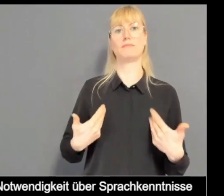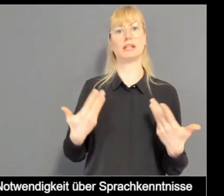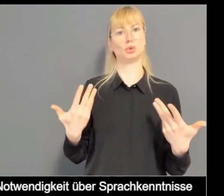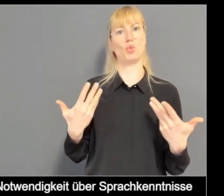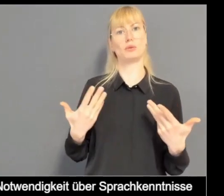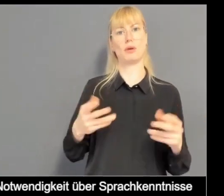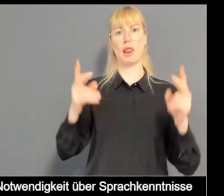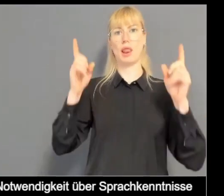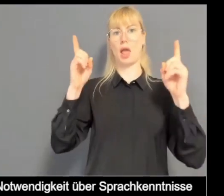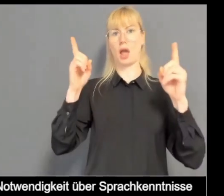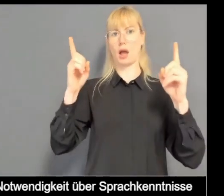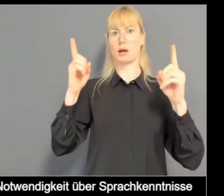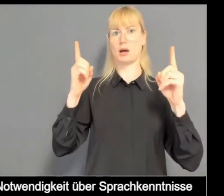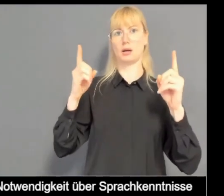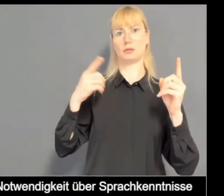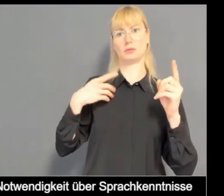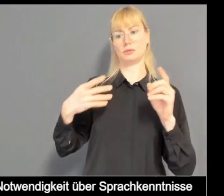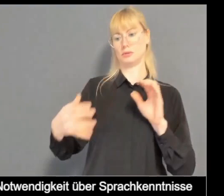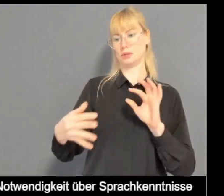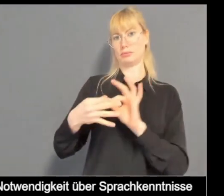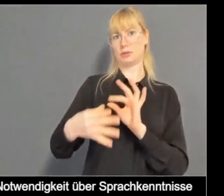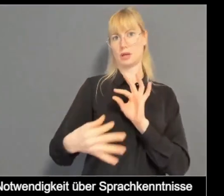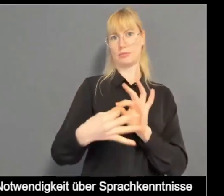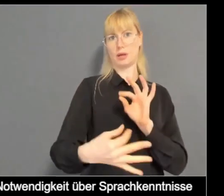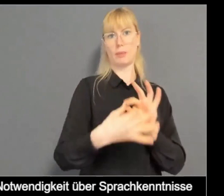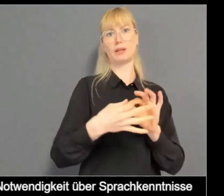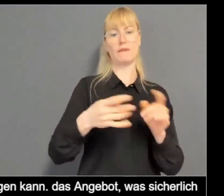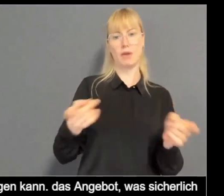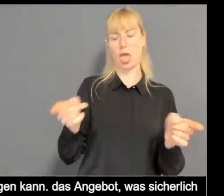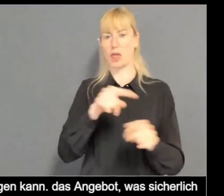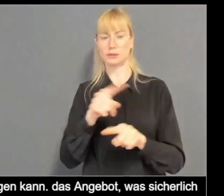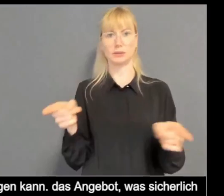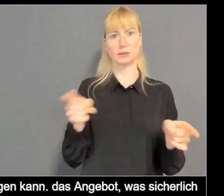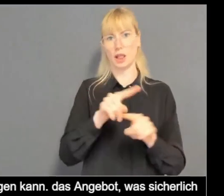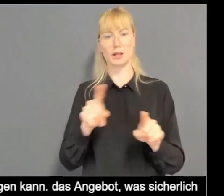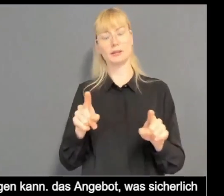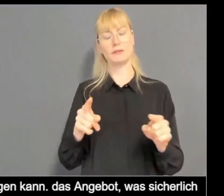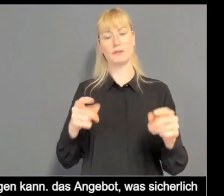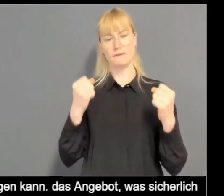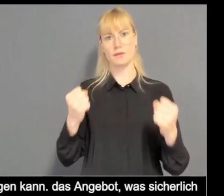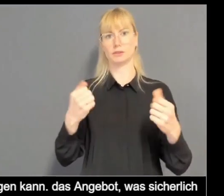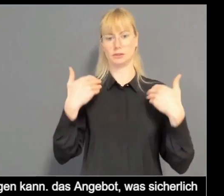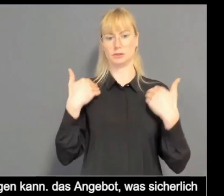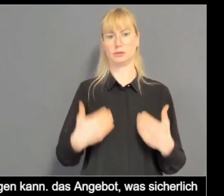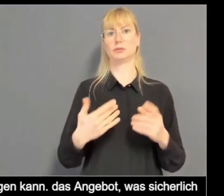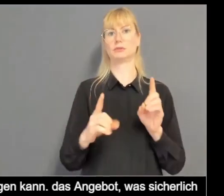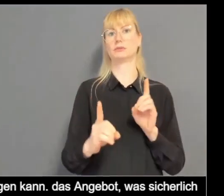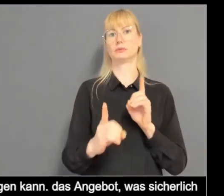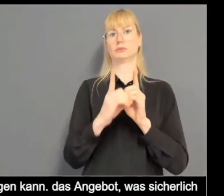Bezugspersonen sein. Deutsche Lehrerinnen und Lehrer, aber eben auch